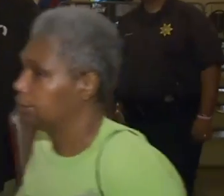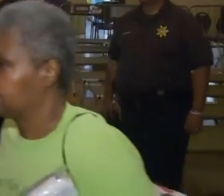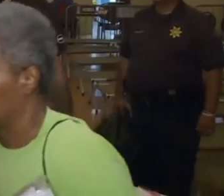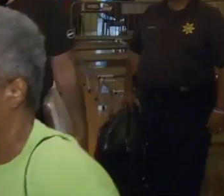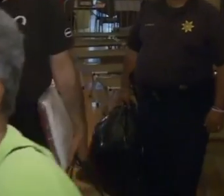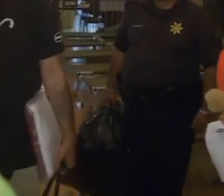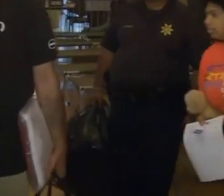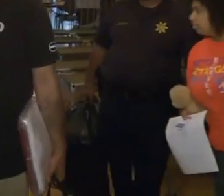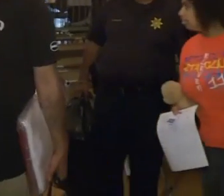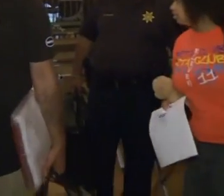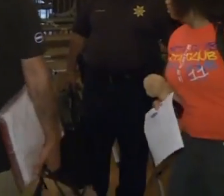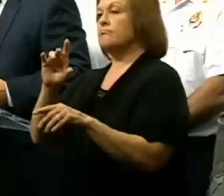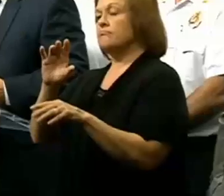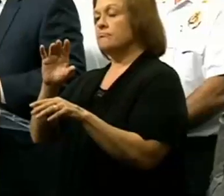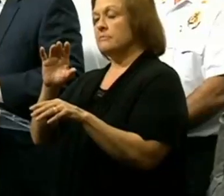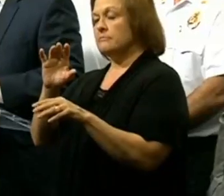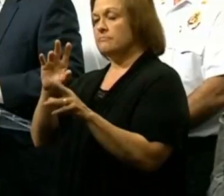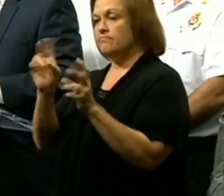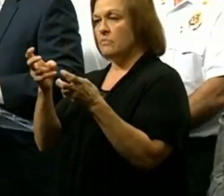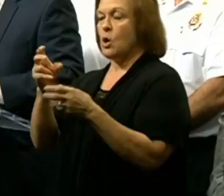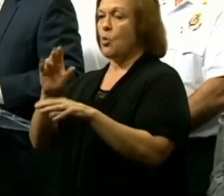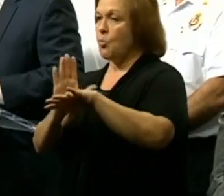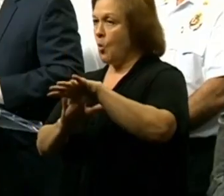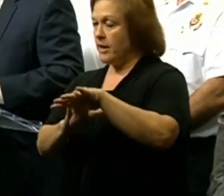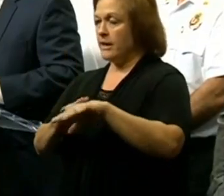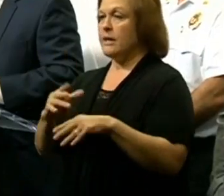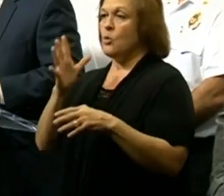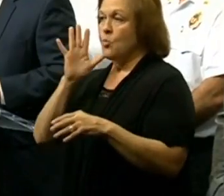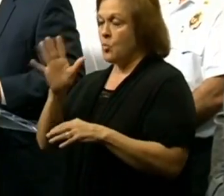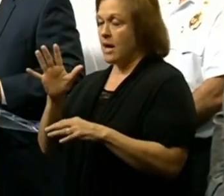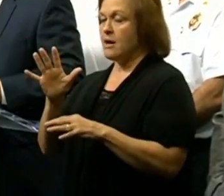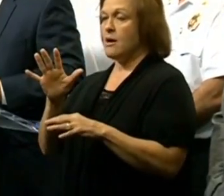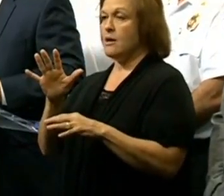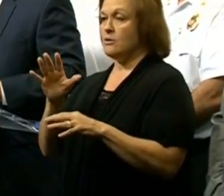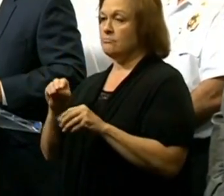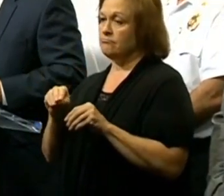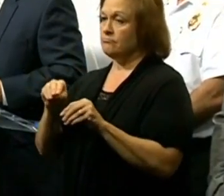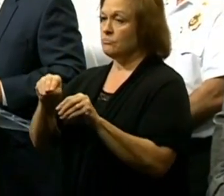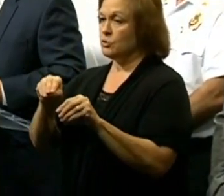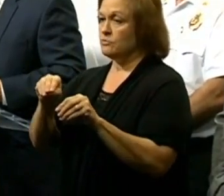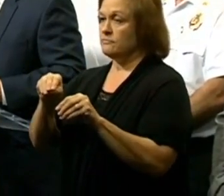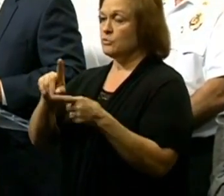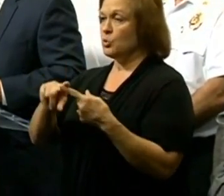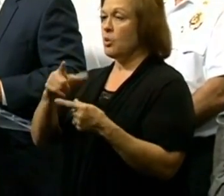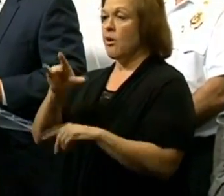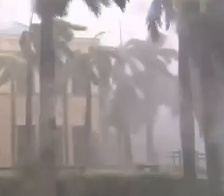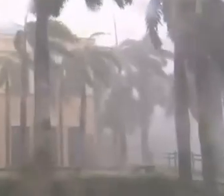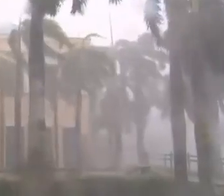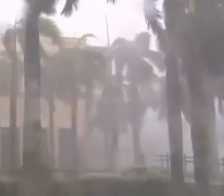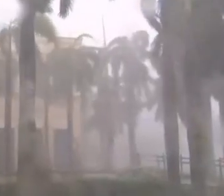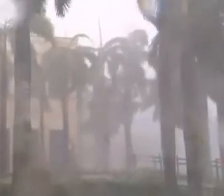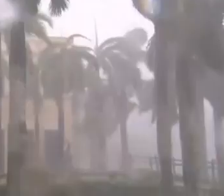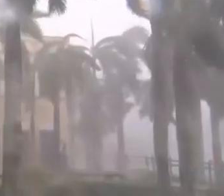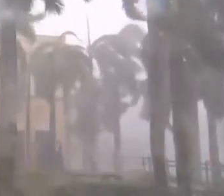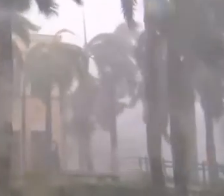vorsorglich Notunterkünfte aufgesucht. Der Bürgermeister von New Orleans verspricht, die Stadtverwaltung sei für den Sturm gerüstet.